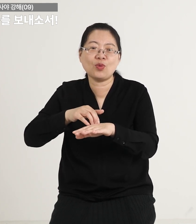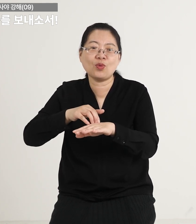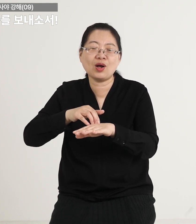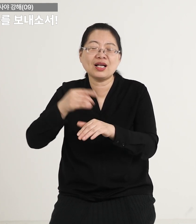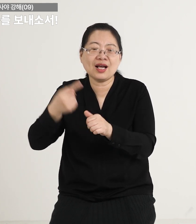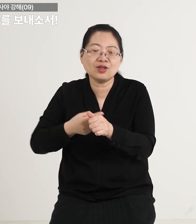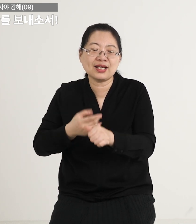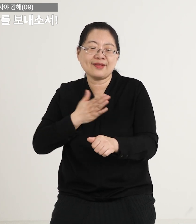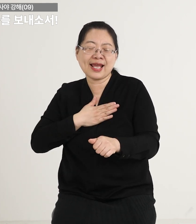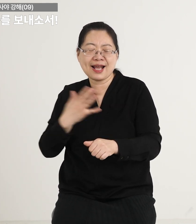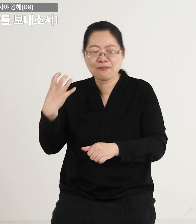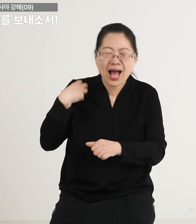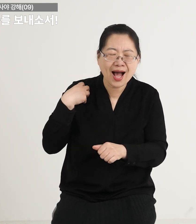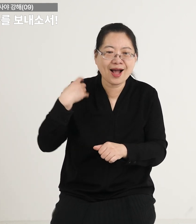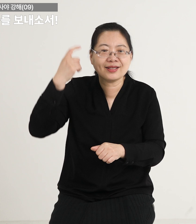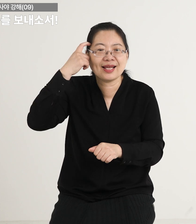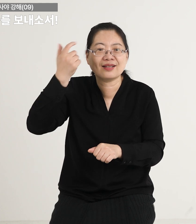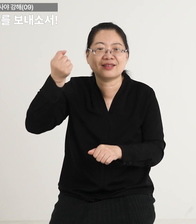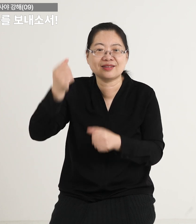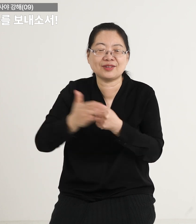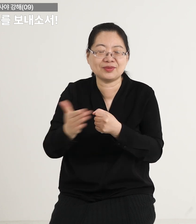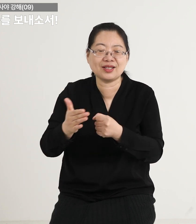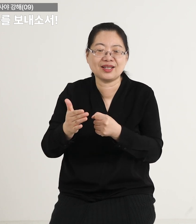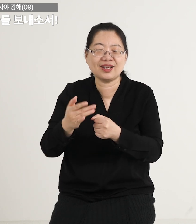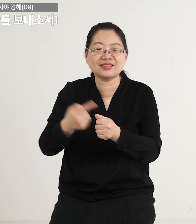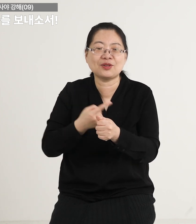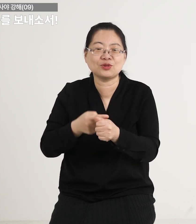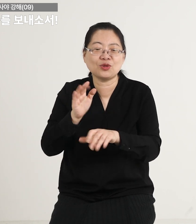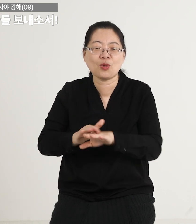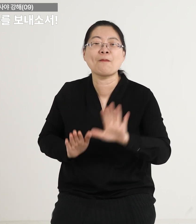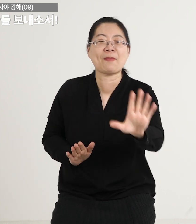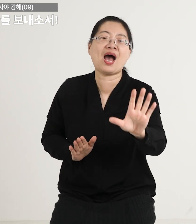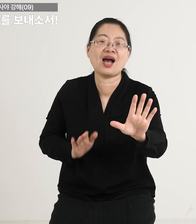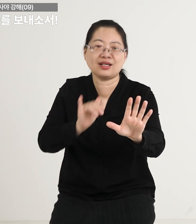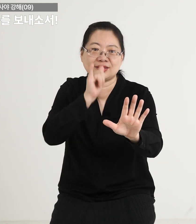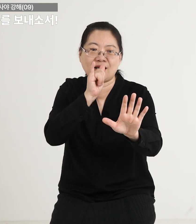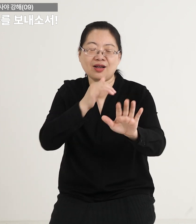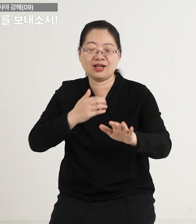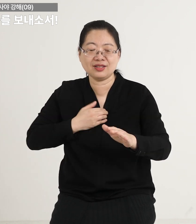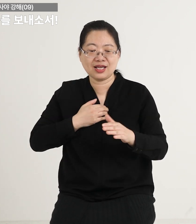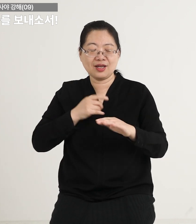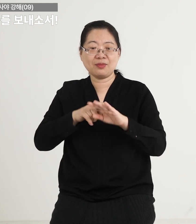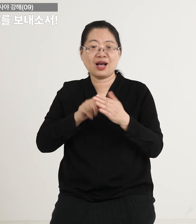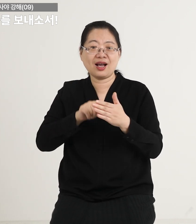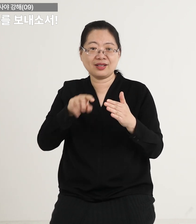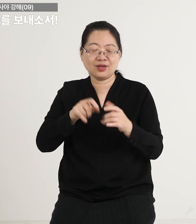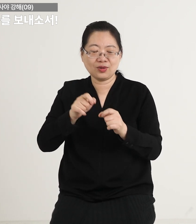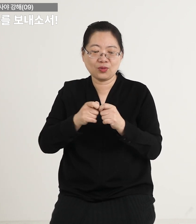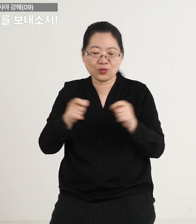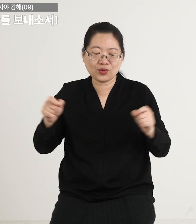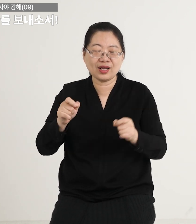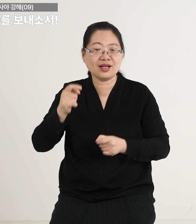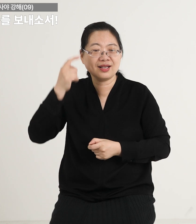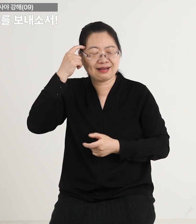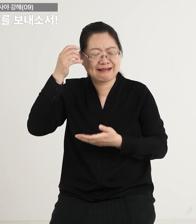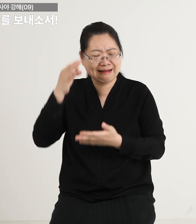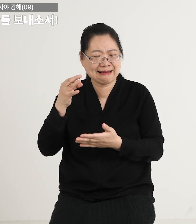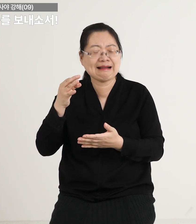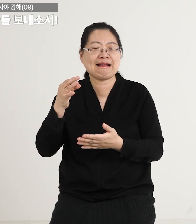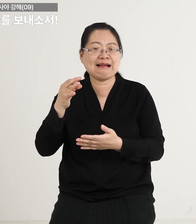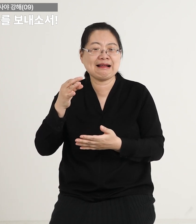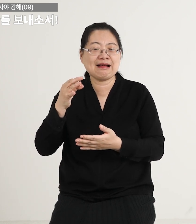간 거예요. 이게 무서운 거예요. 내 안에 오랫동안 가치관이